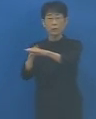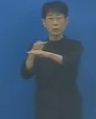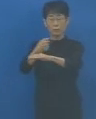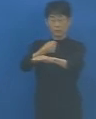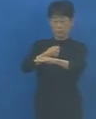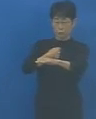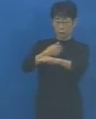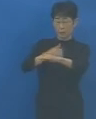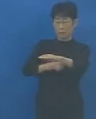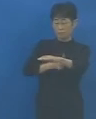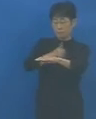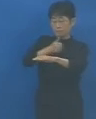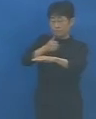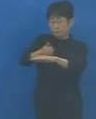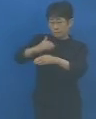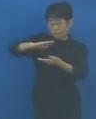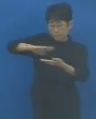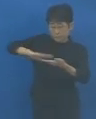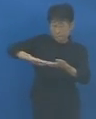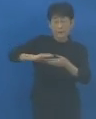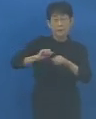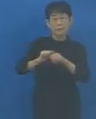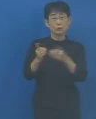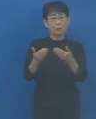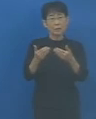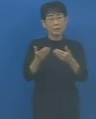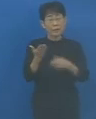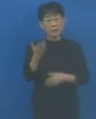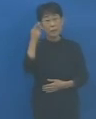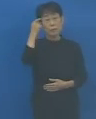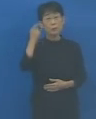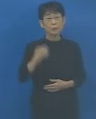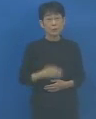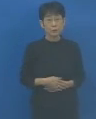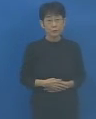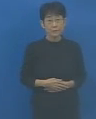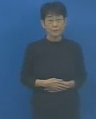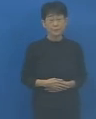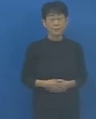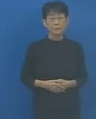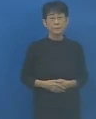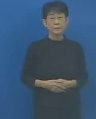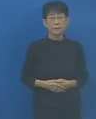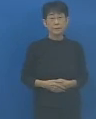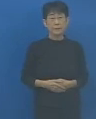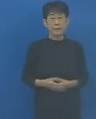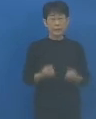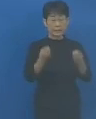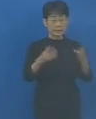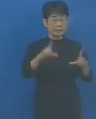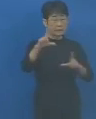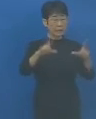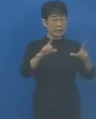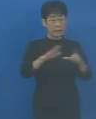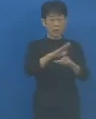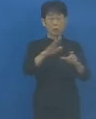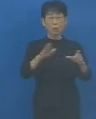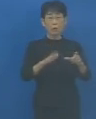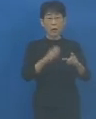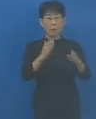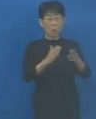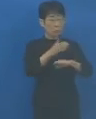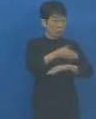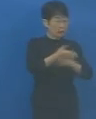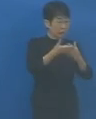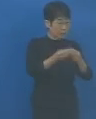継ぐ必要があるのではないかと考えます。またこの新型コロナを乗り越えた末に